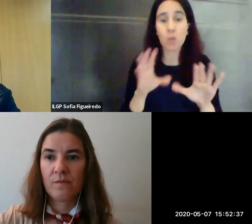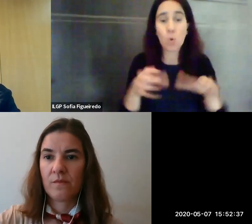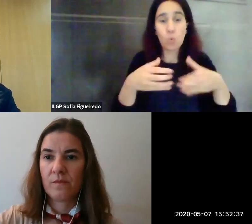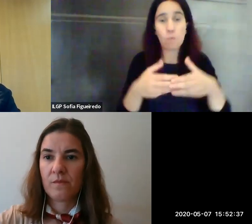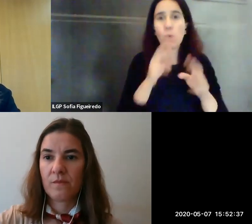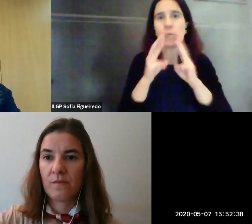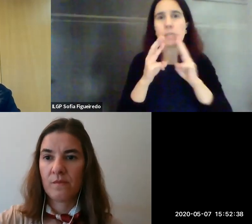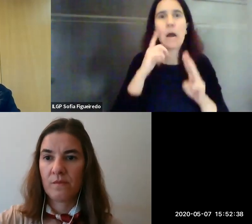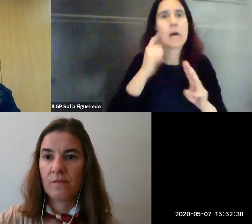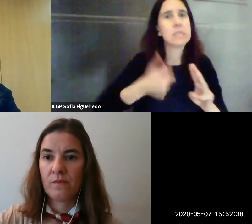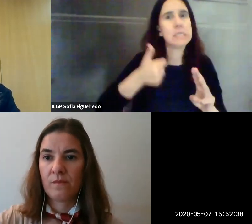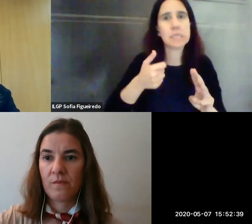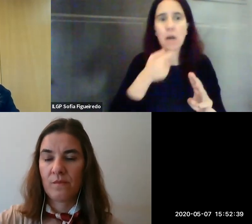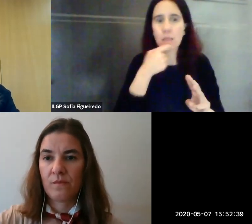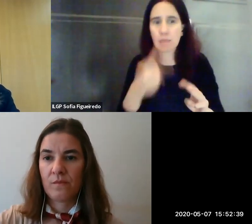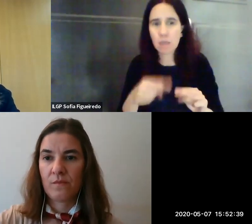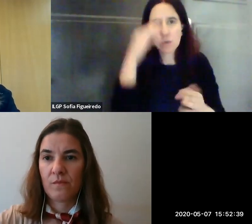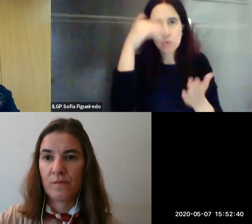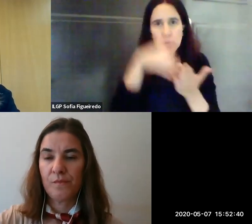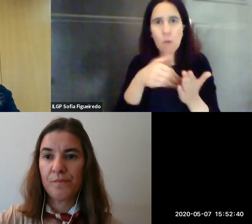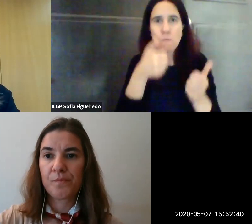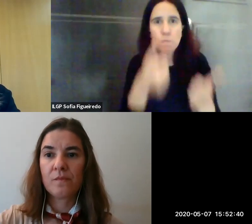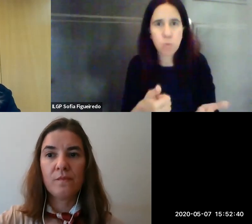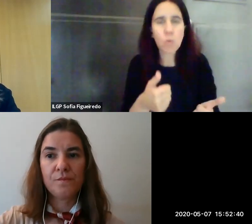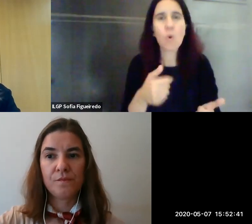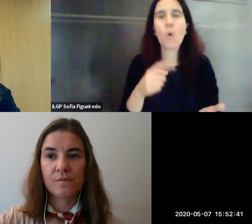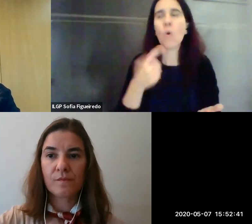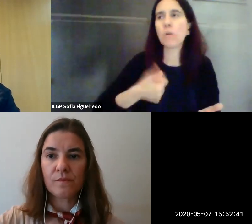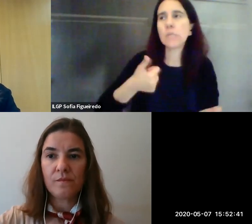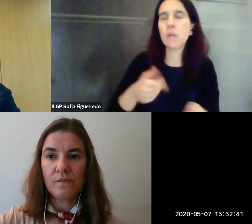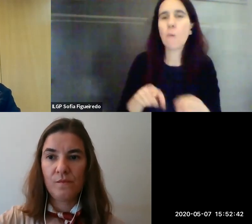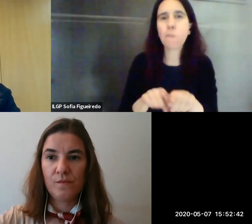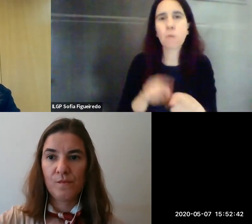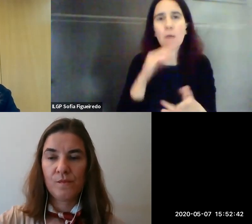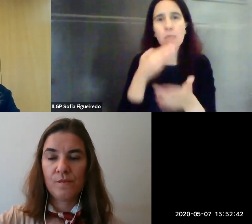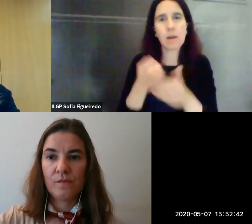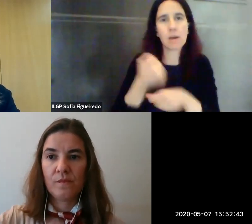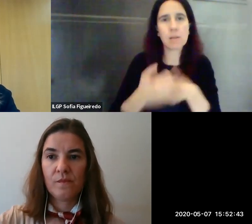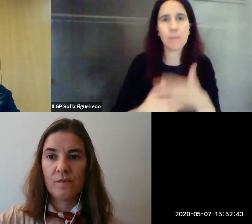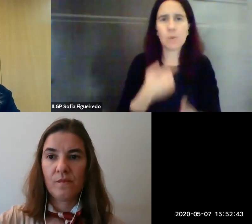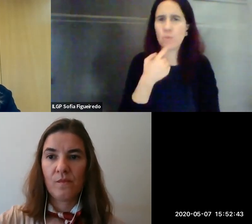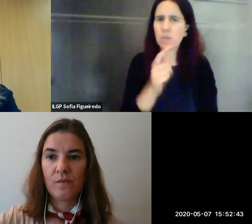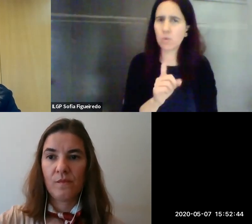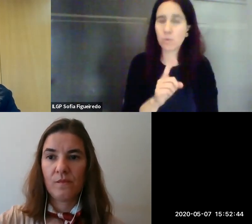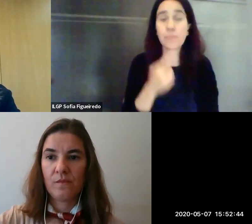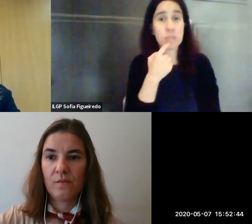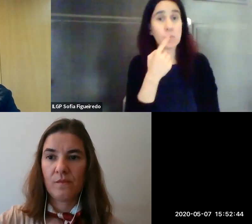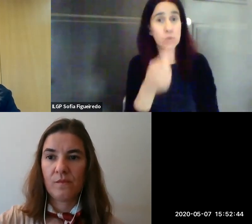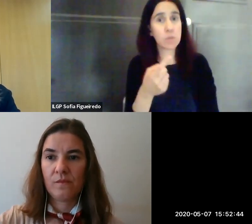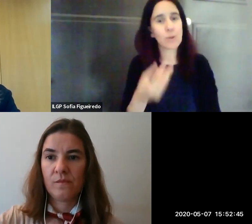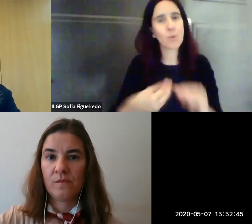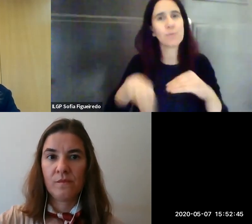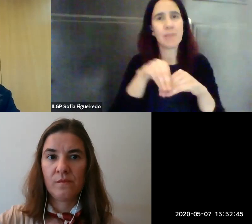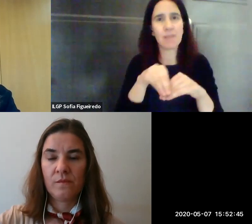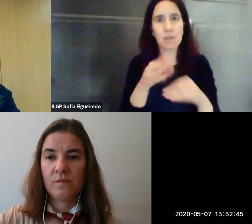é imprescindível para ter bons resultados ou que é imprescindível como uma ferramenta de trabalho. O que eu digo é que é complementar e